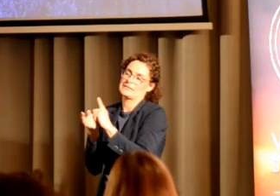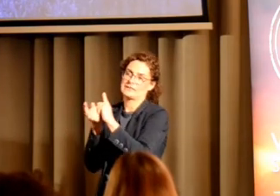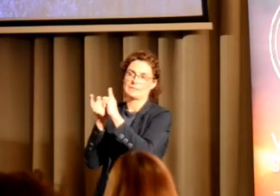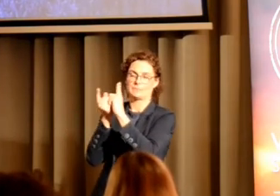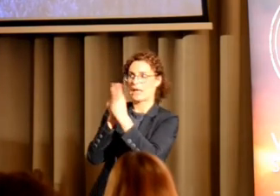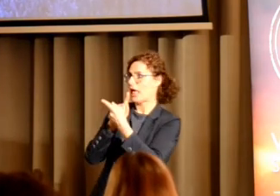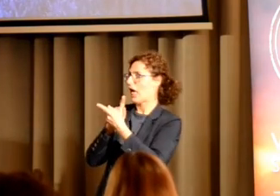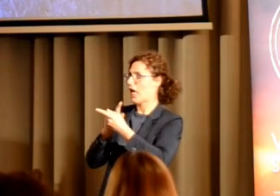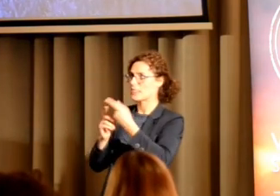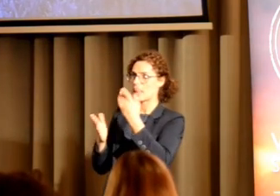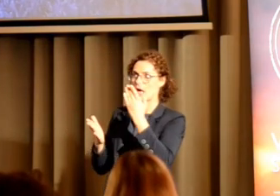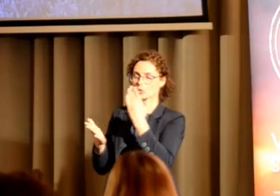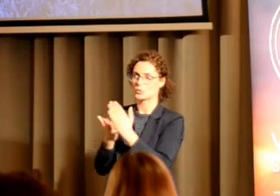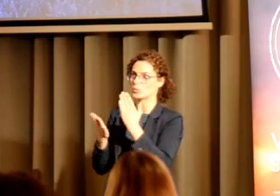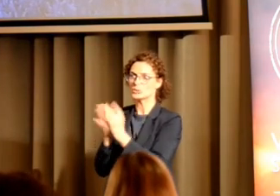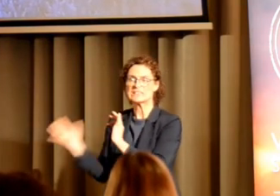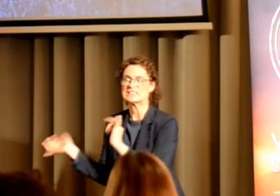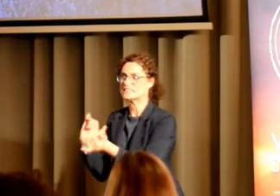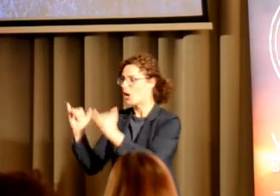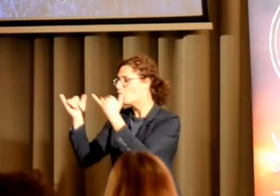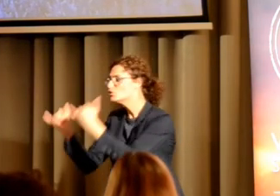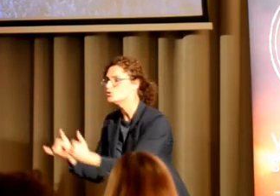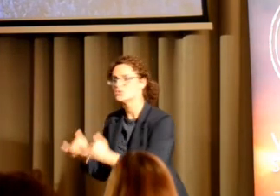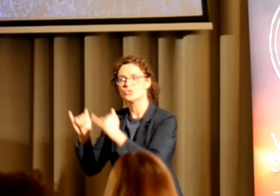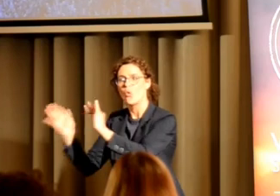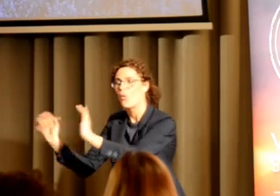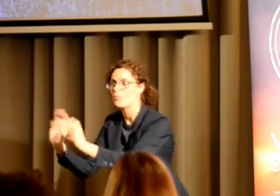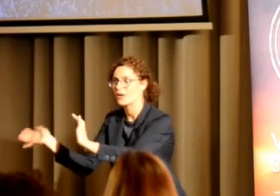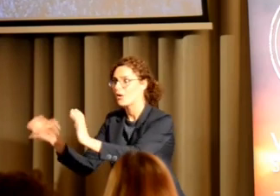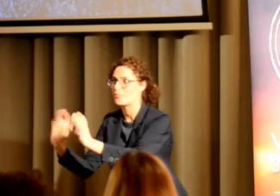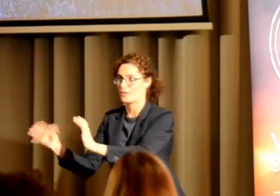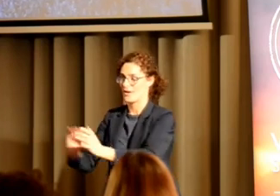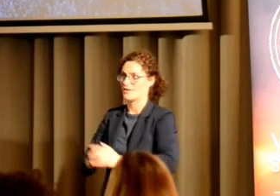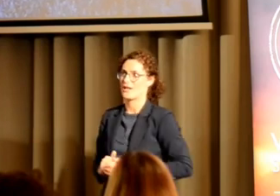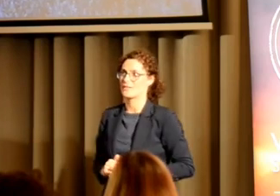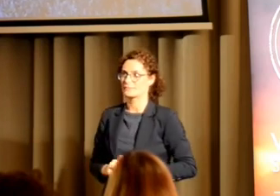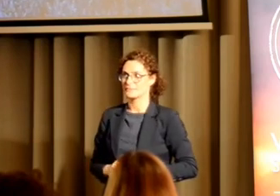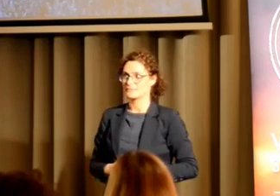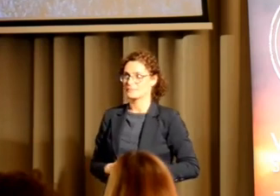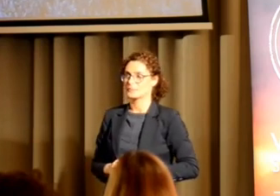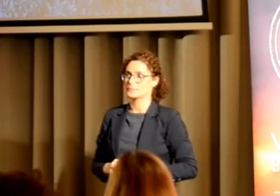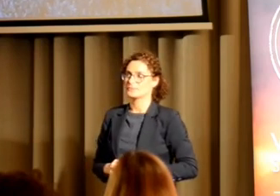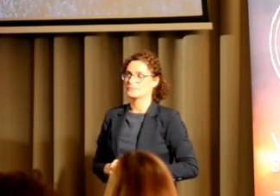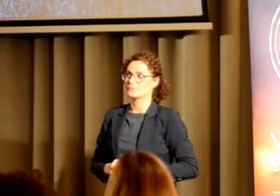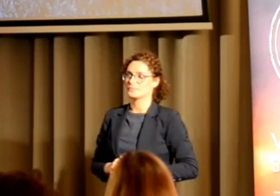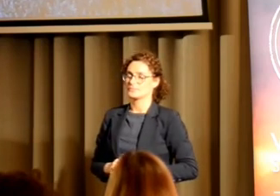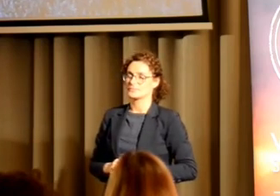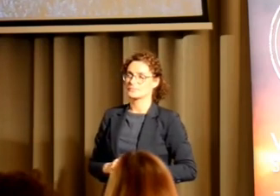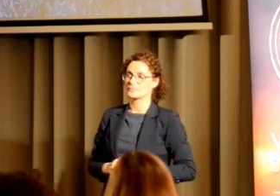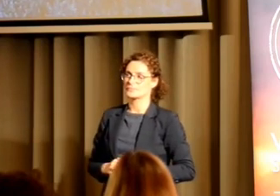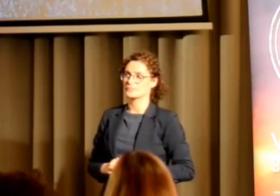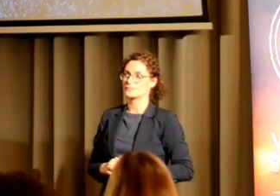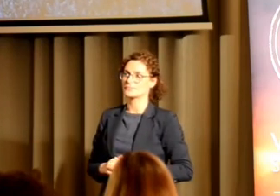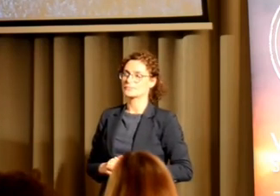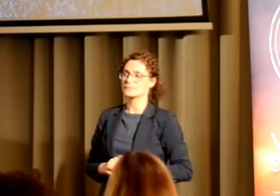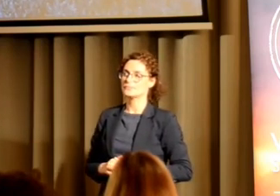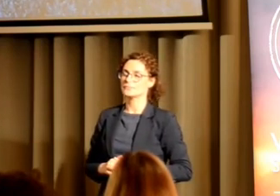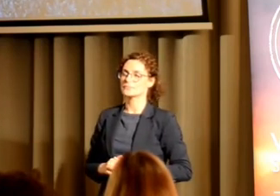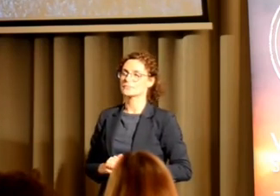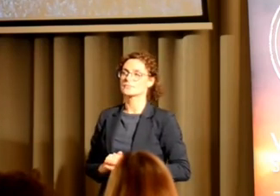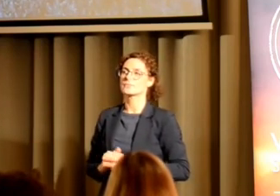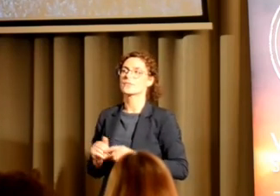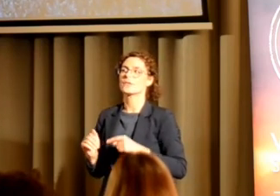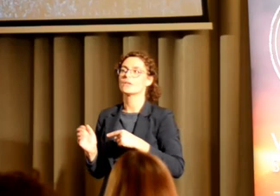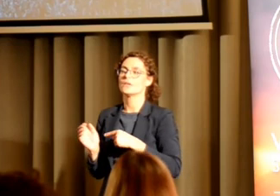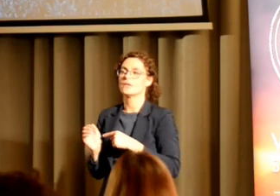zmieniać, bardzo intensywnie opiekować i samicą, i swoimi młodymi. Ten samiec podchodzi